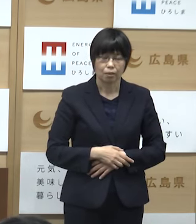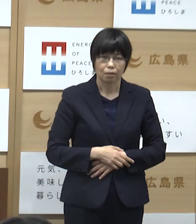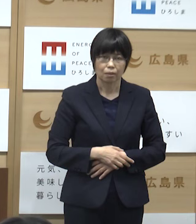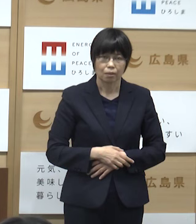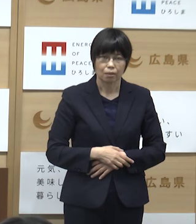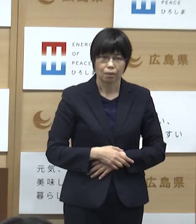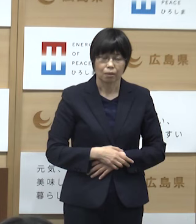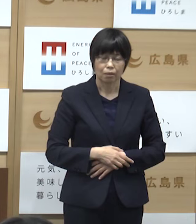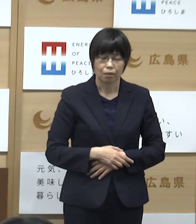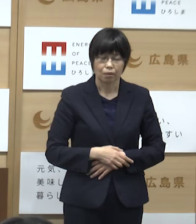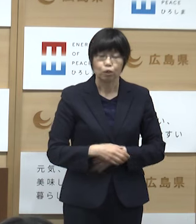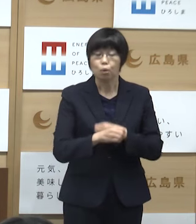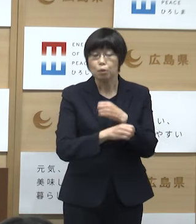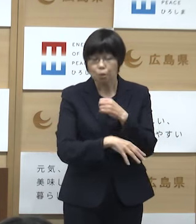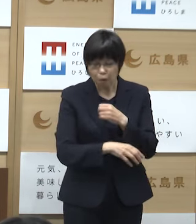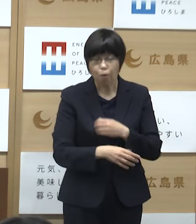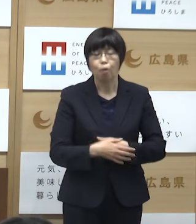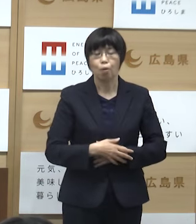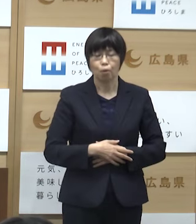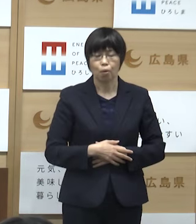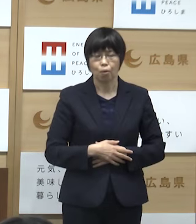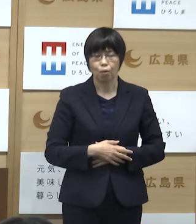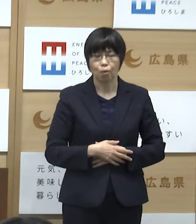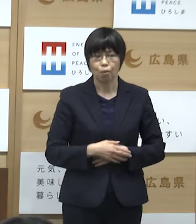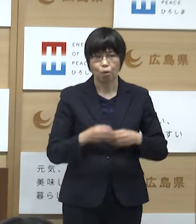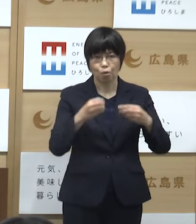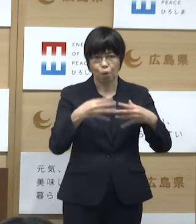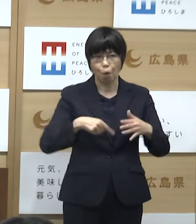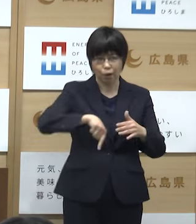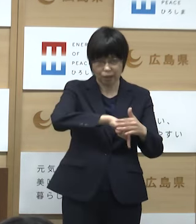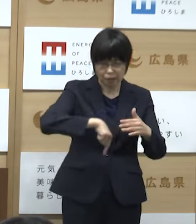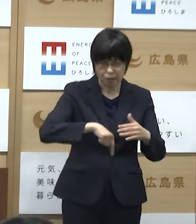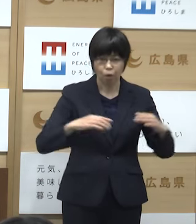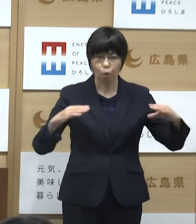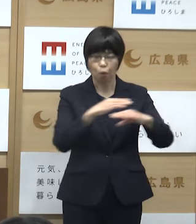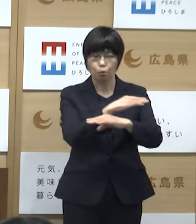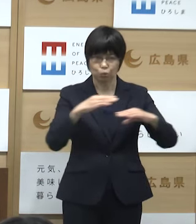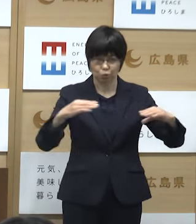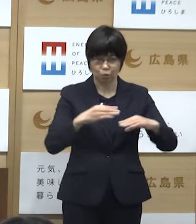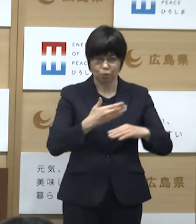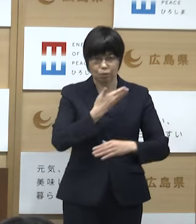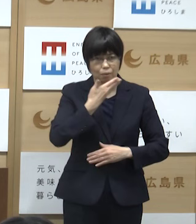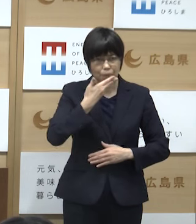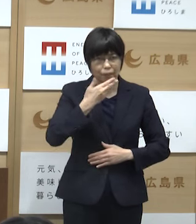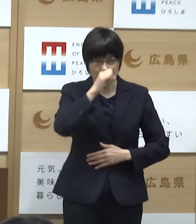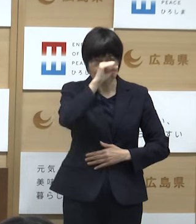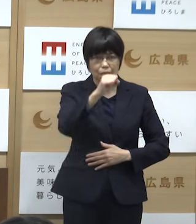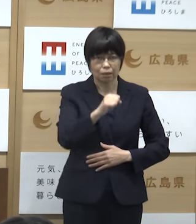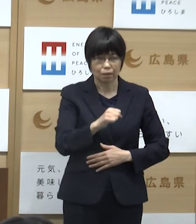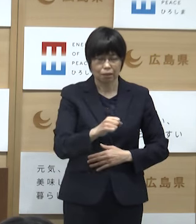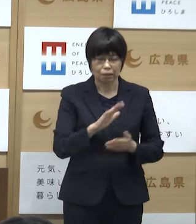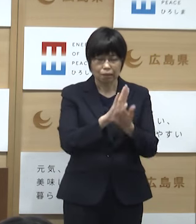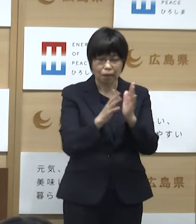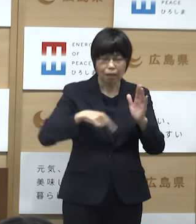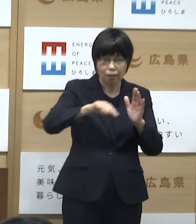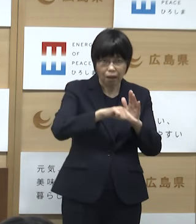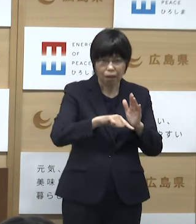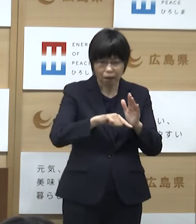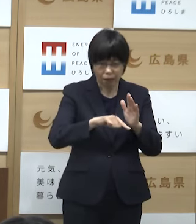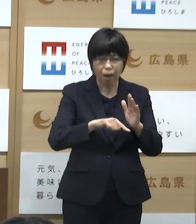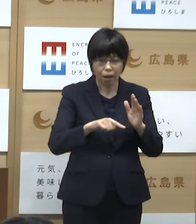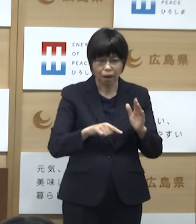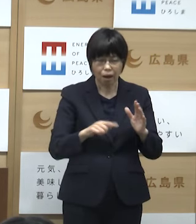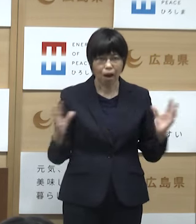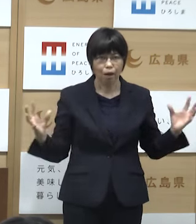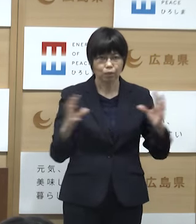まあ、そもそもその要件として、まあ、交通の利便性が高い、まあ、県内各地から集まりやすいということと